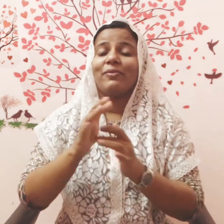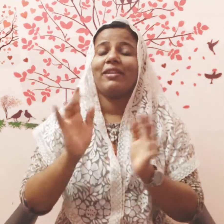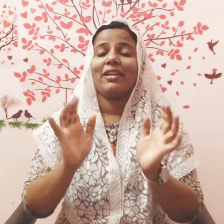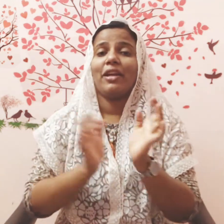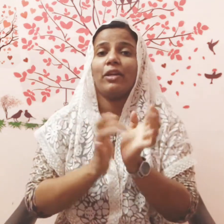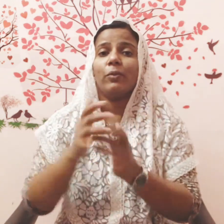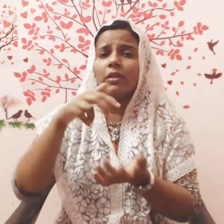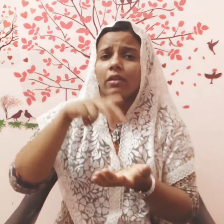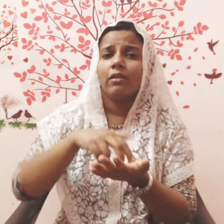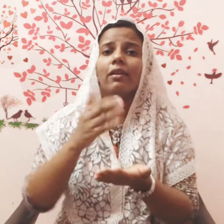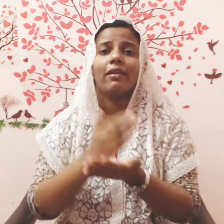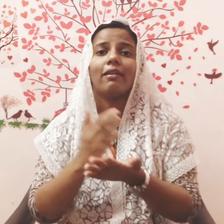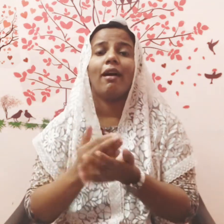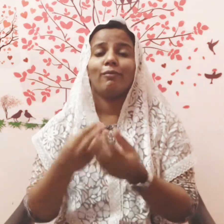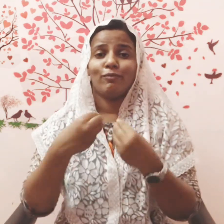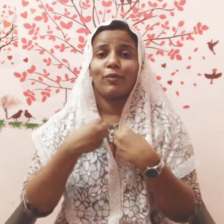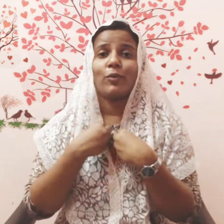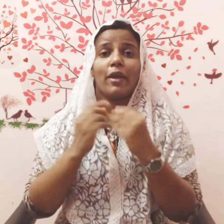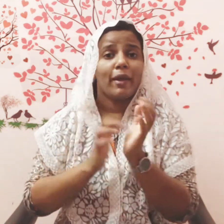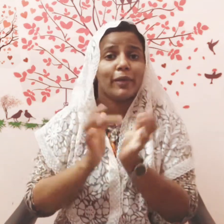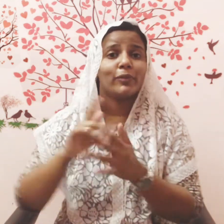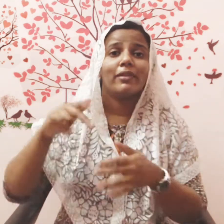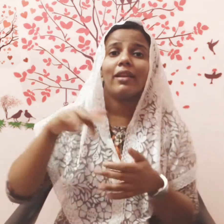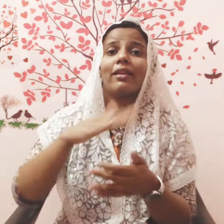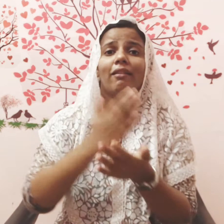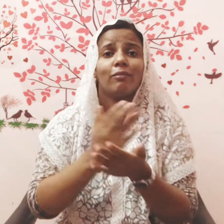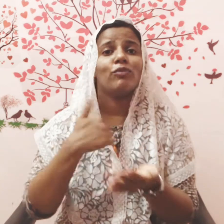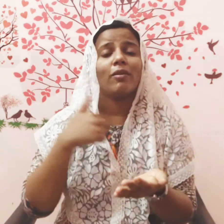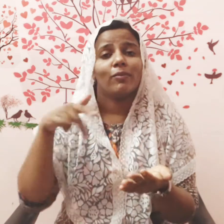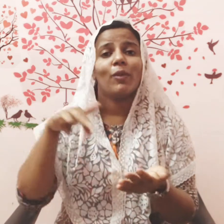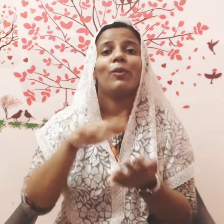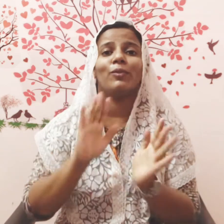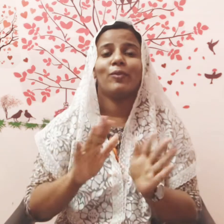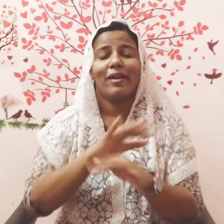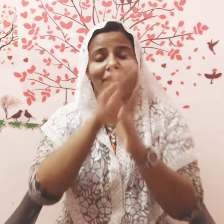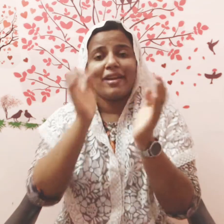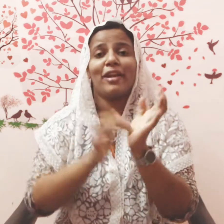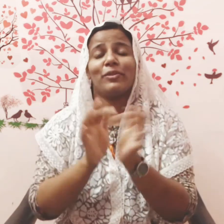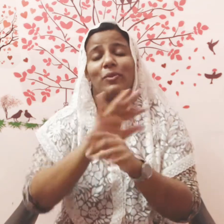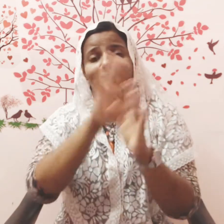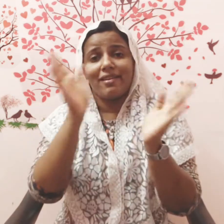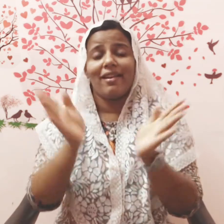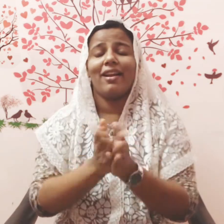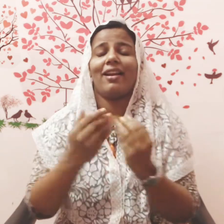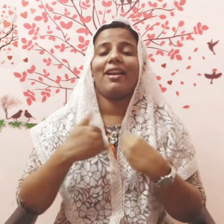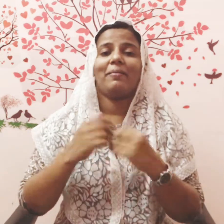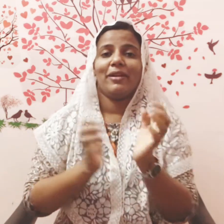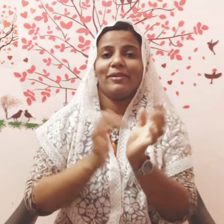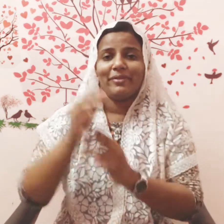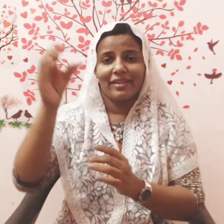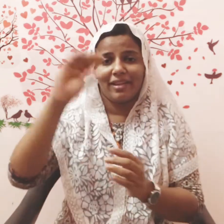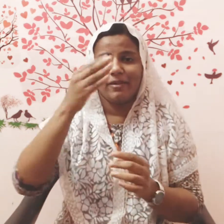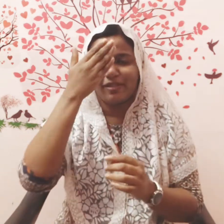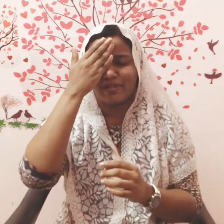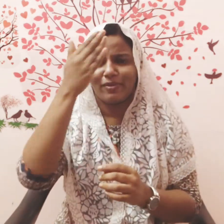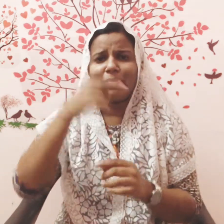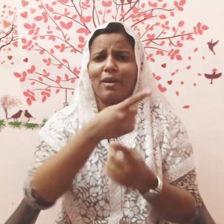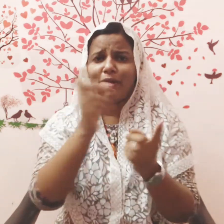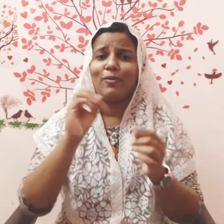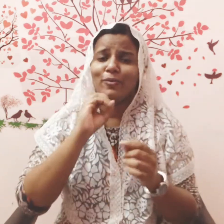പറ, കർത്താവെ, അങ്ങ് നിർത്തിയത് കൊണ്ടാണ് ഞാൻ നിൽക്കുന്നത്, അങ്ങ് നടത്തിയത് കൊണ്ടാണ് ഞാൻ നടന്നത്, അങ്ങായി എൻ്റെ എല്ലാം, അങ്ങയുടെ കൃപയ്ക്കായിട്ട് സ്തോത്രമെന്ന് പറഞ്ഞാട്ട്